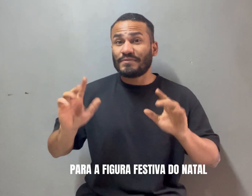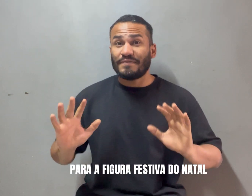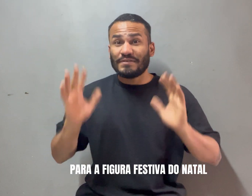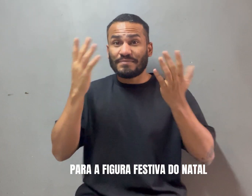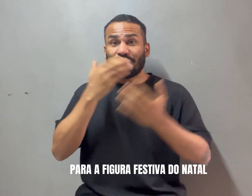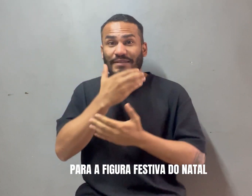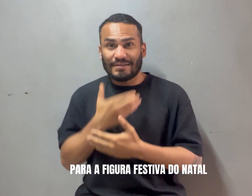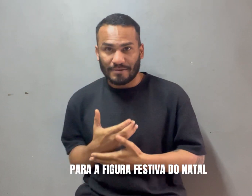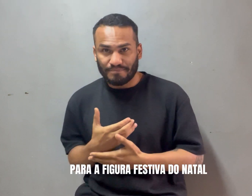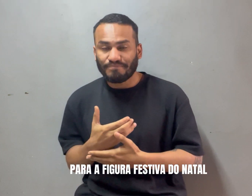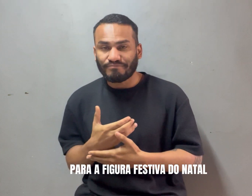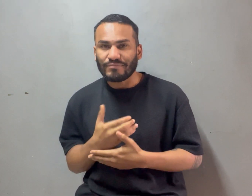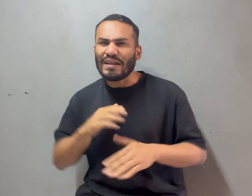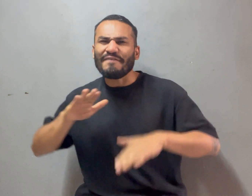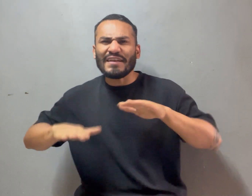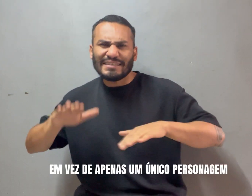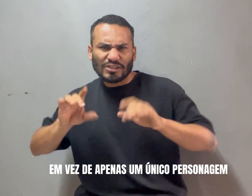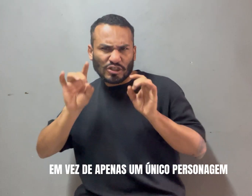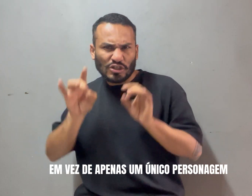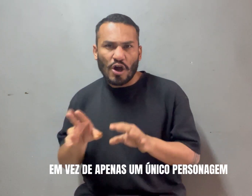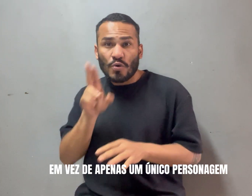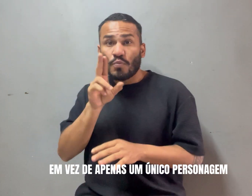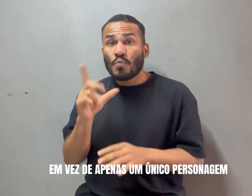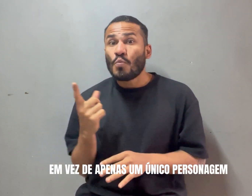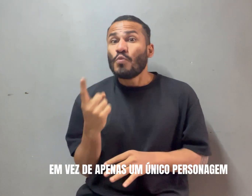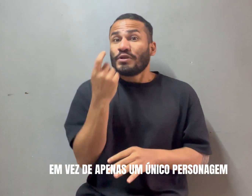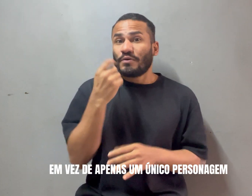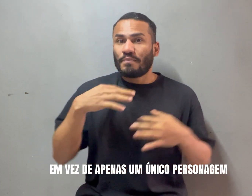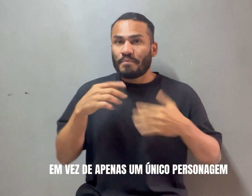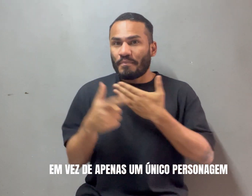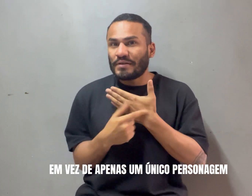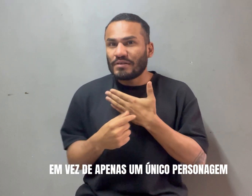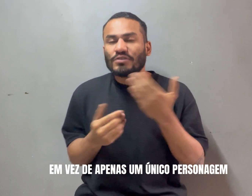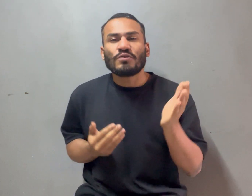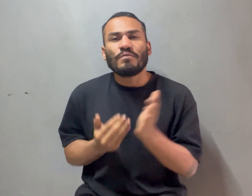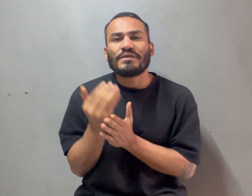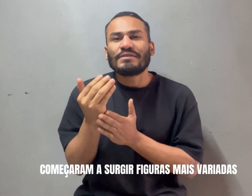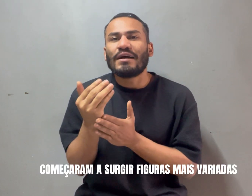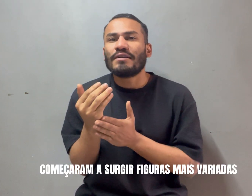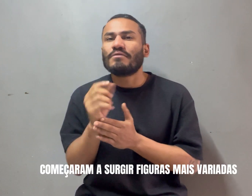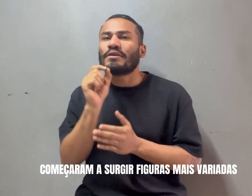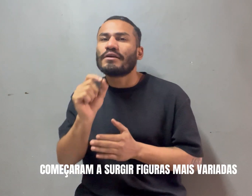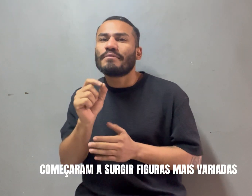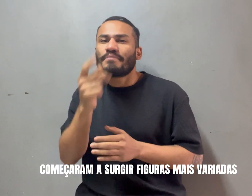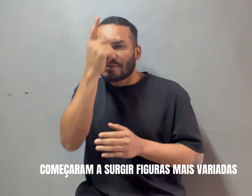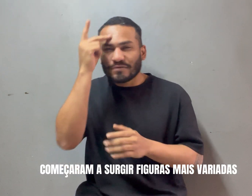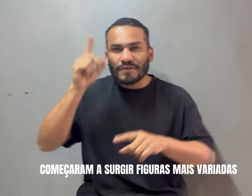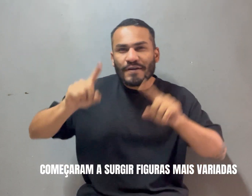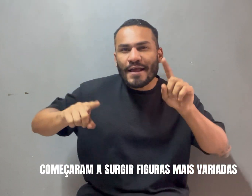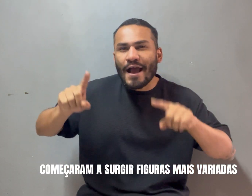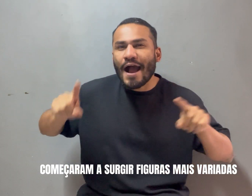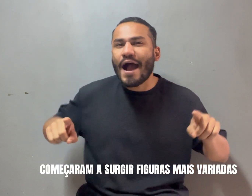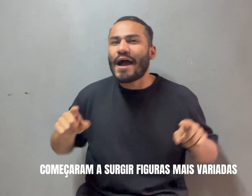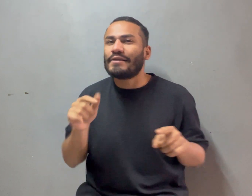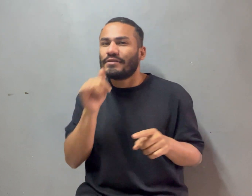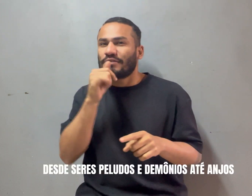figura festiva do Natal. Em vez de apenas um único personagem, começaram a surgir figuras mais variadas,